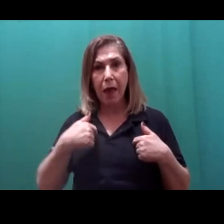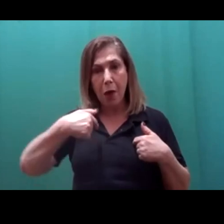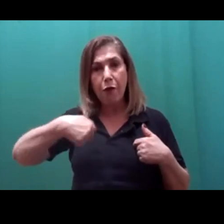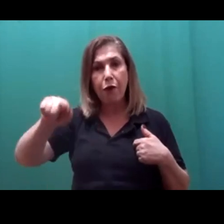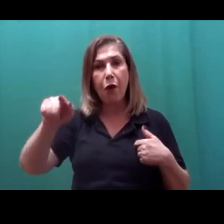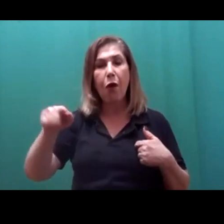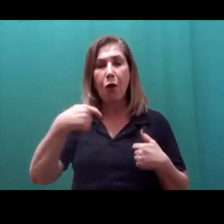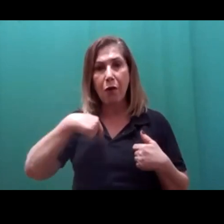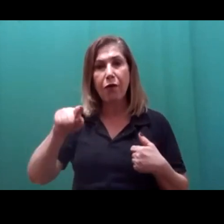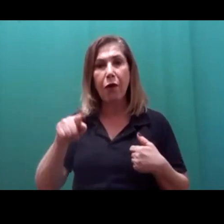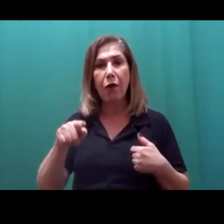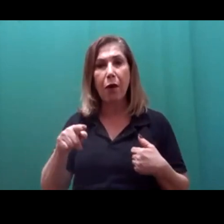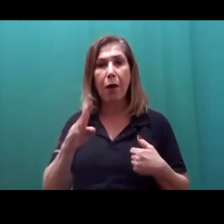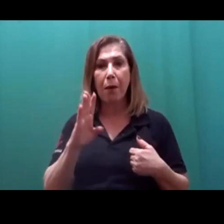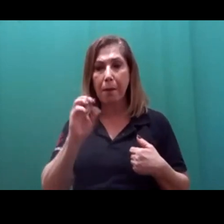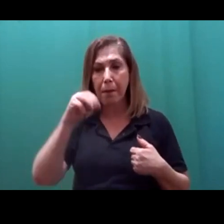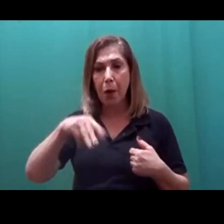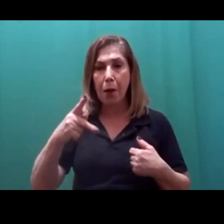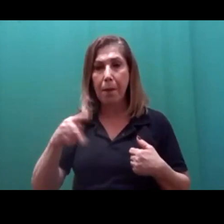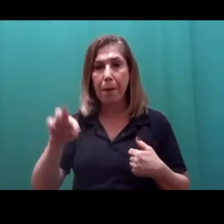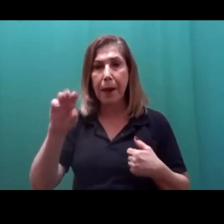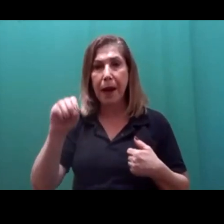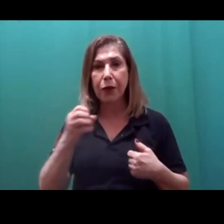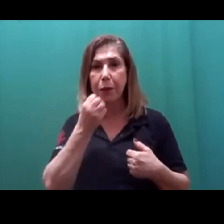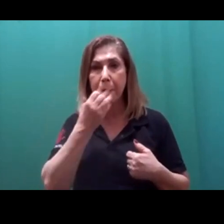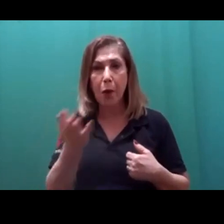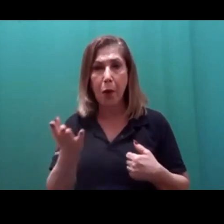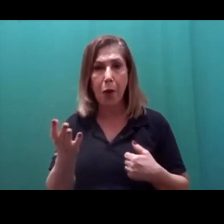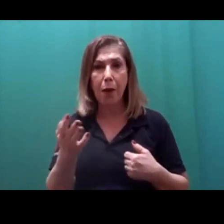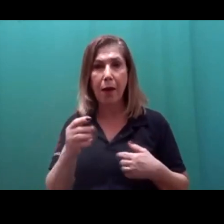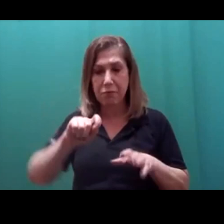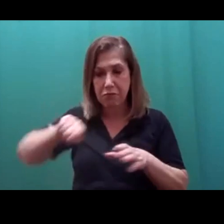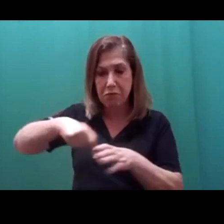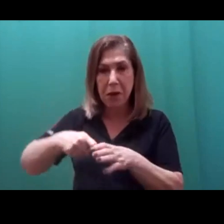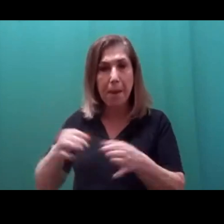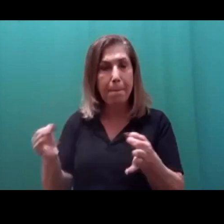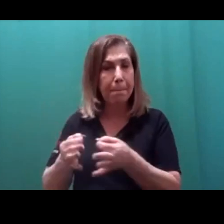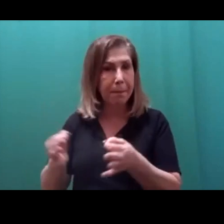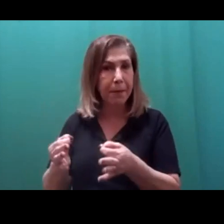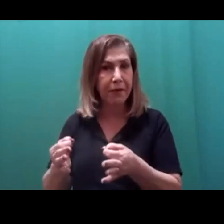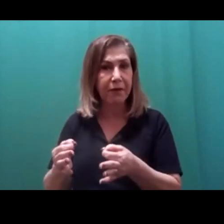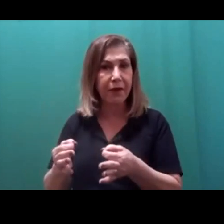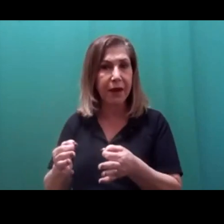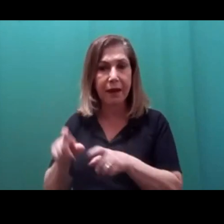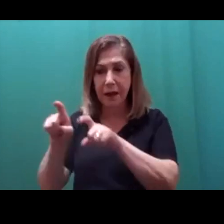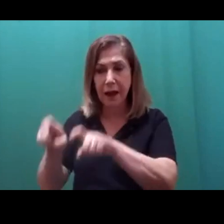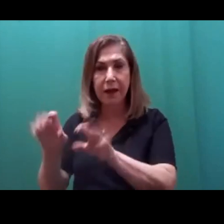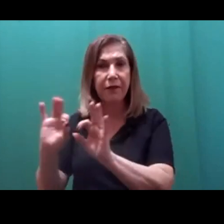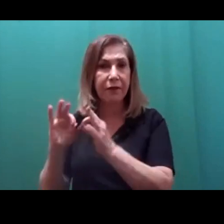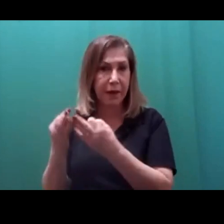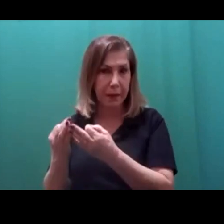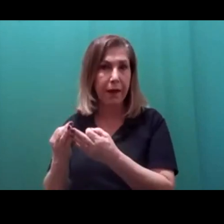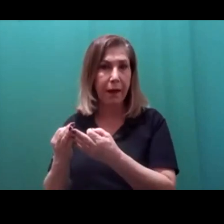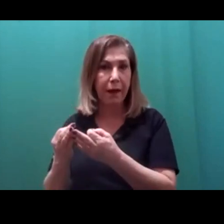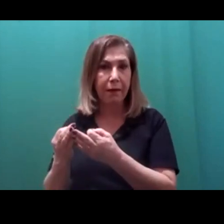comer no bom prato, eu como tranquilamente. É uma comida boa, bem feita, que pode adquirir essa comida da agricultura familiar e